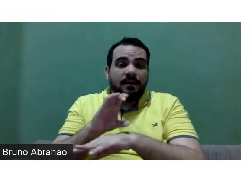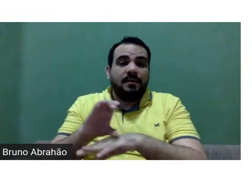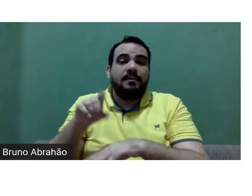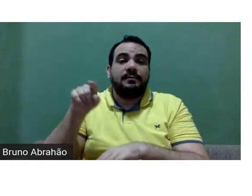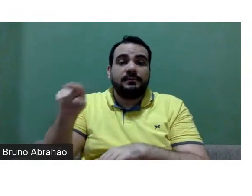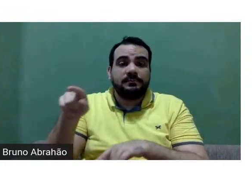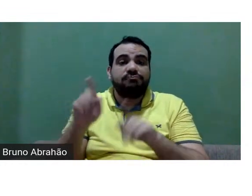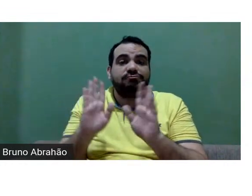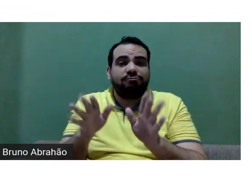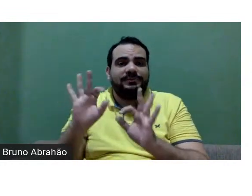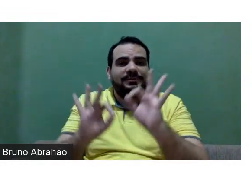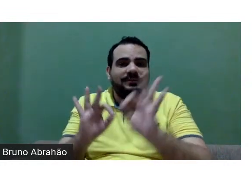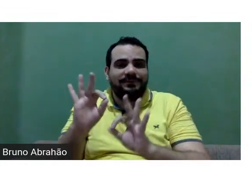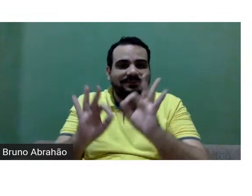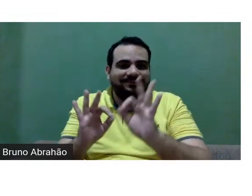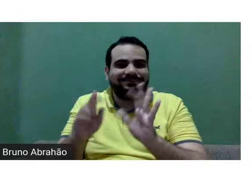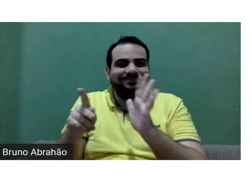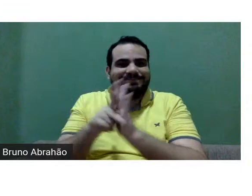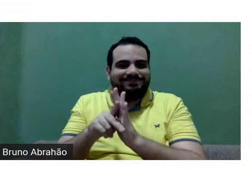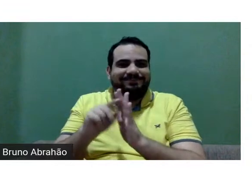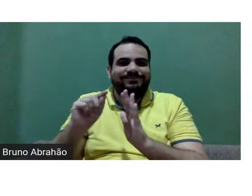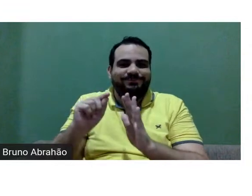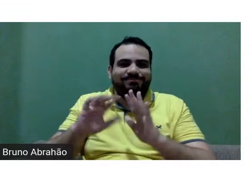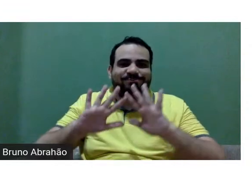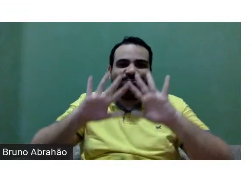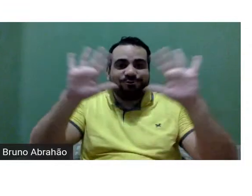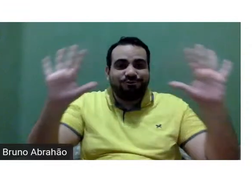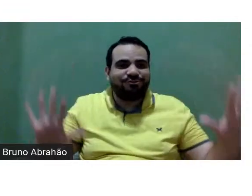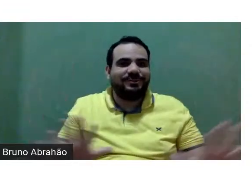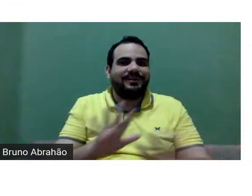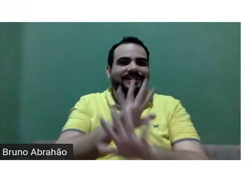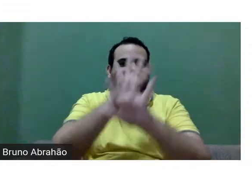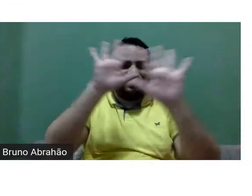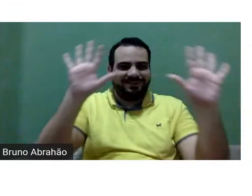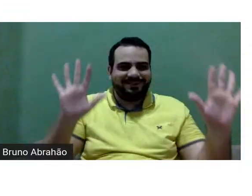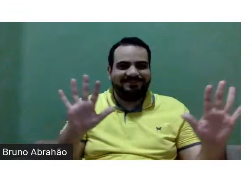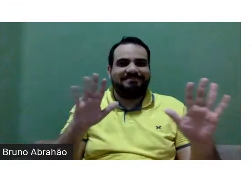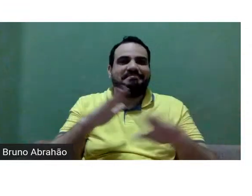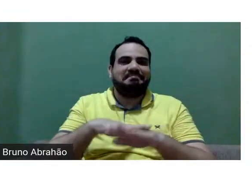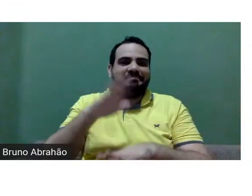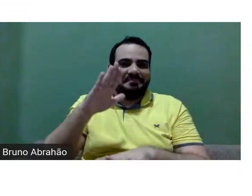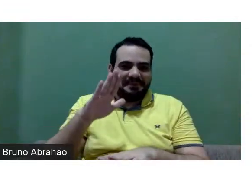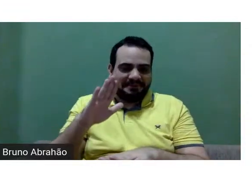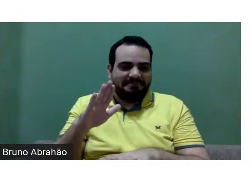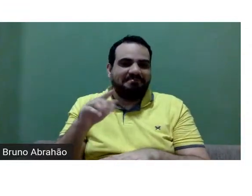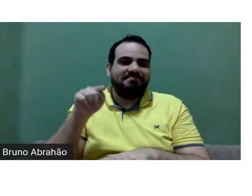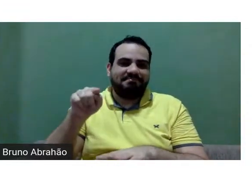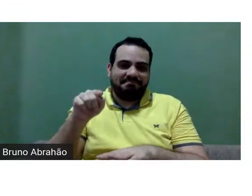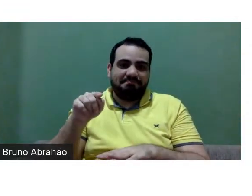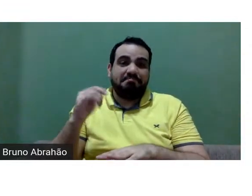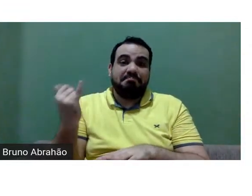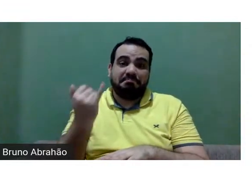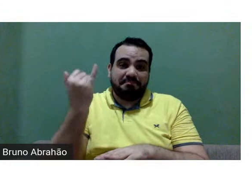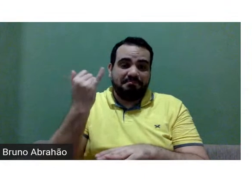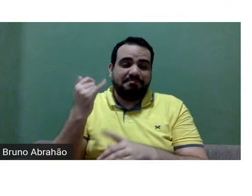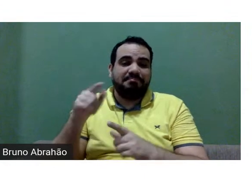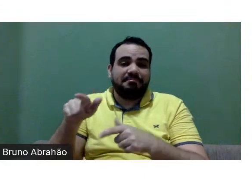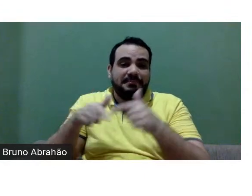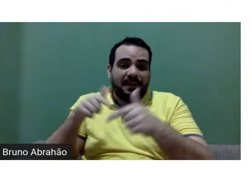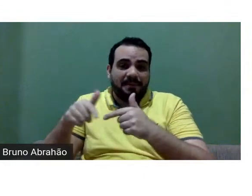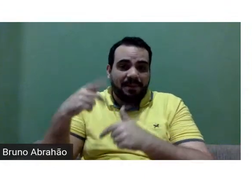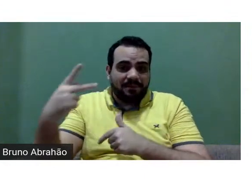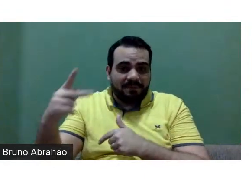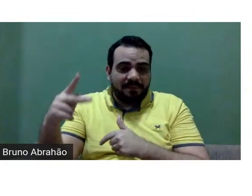nos blogs a fim de apresentar quando esse material igualmente o projeto do cacau que o fez com